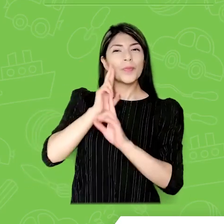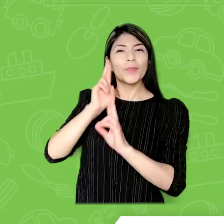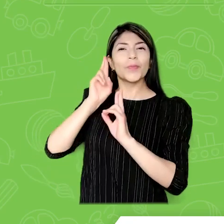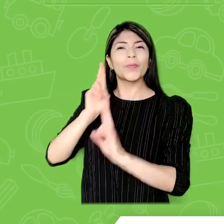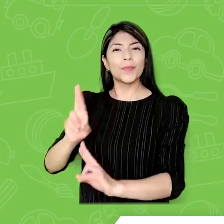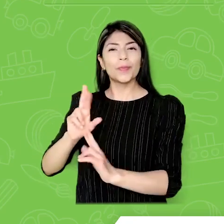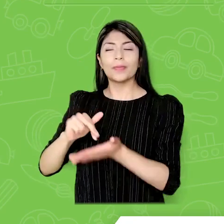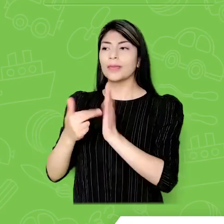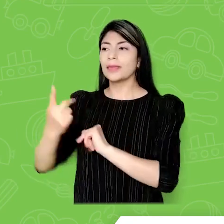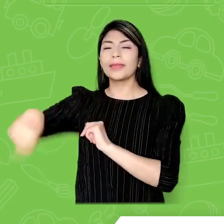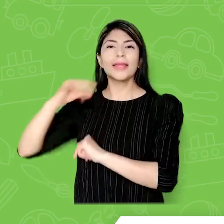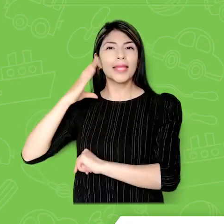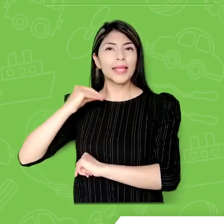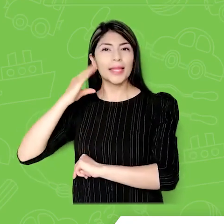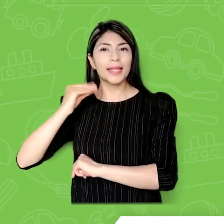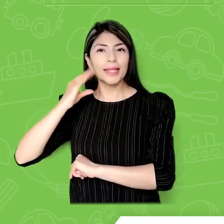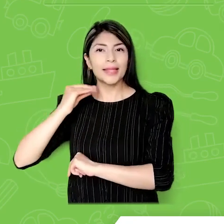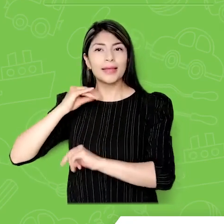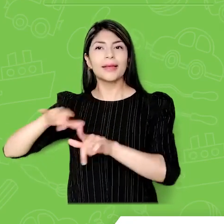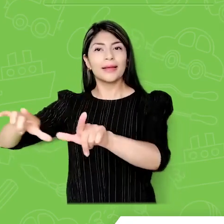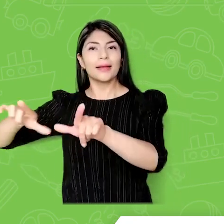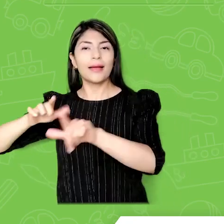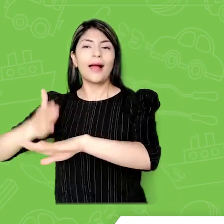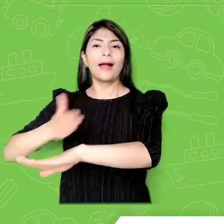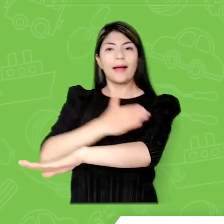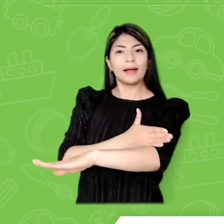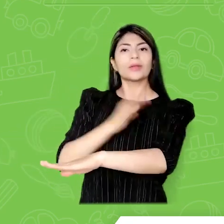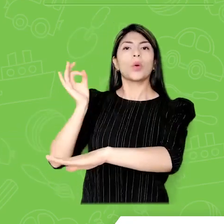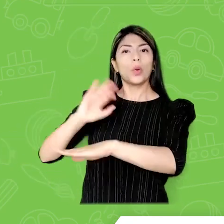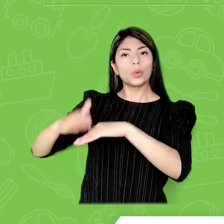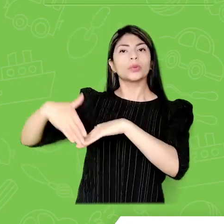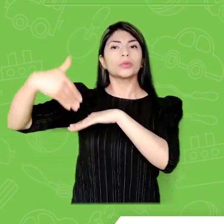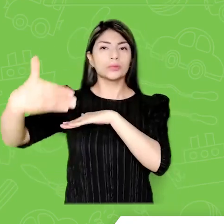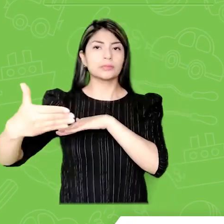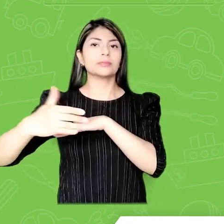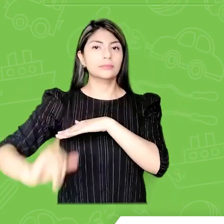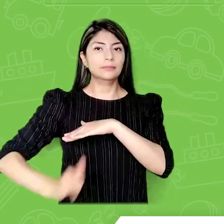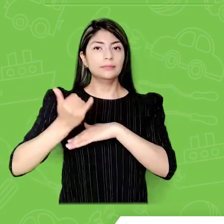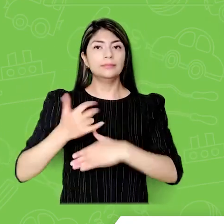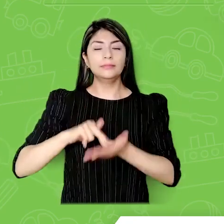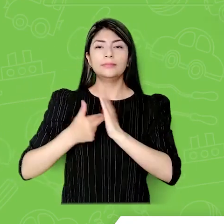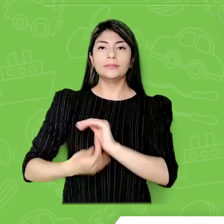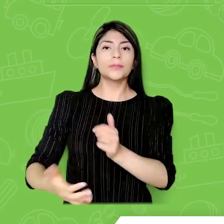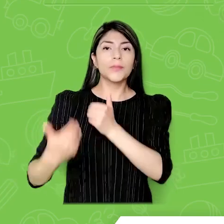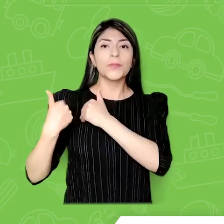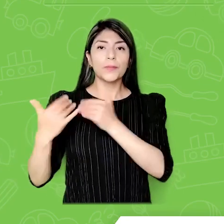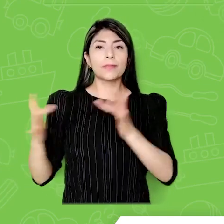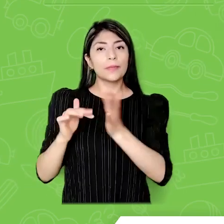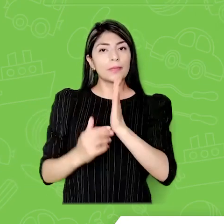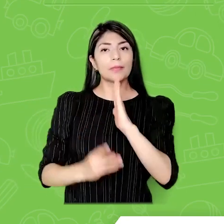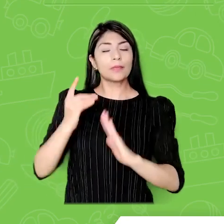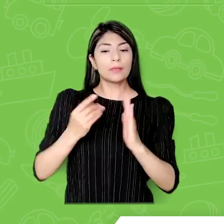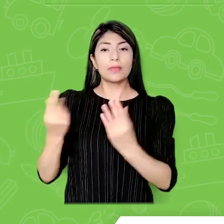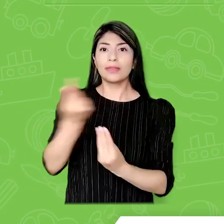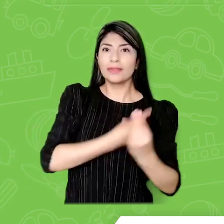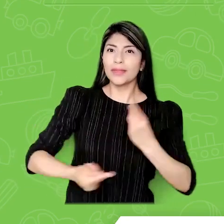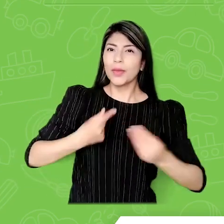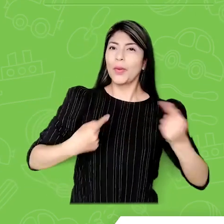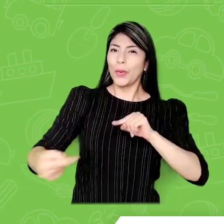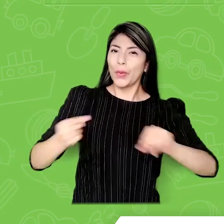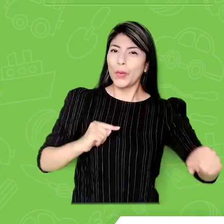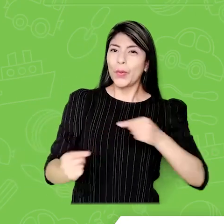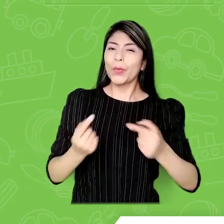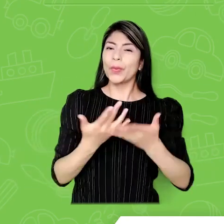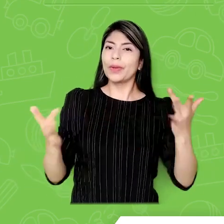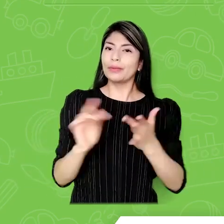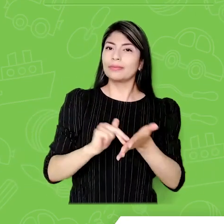como experiencia profesional. Las autoridades encargadas del desarrollo y diseño de los concursos de méritos, los directores